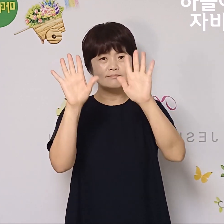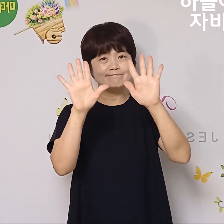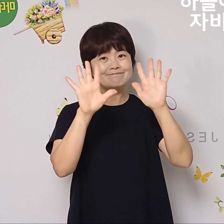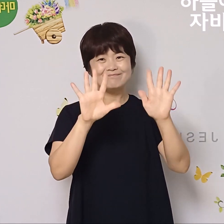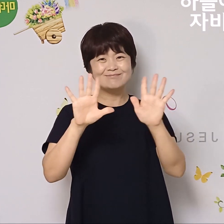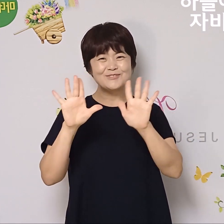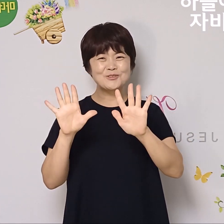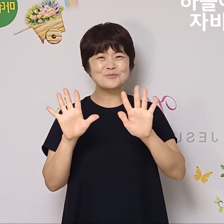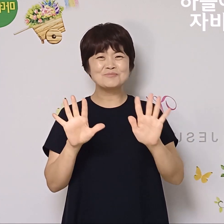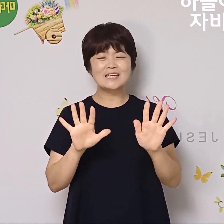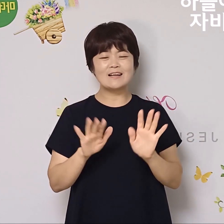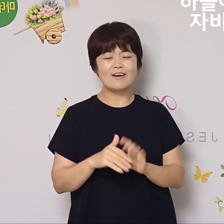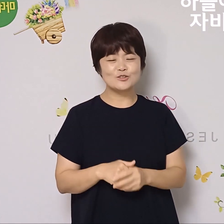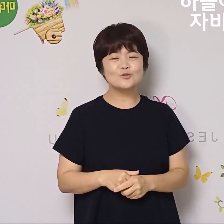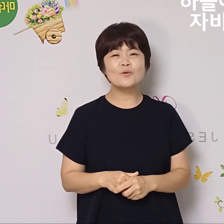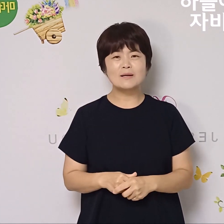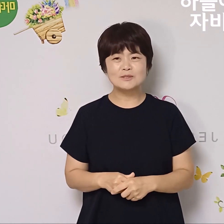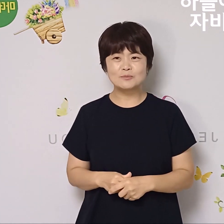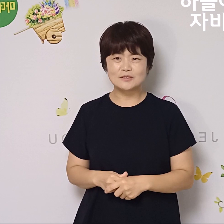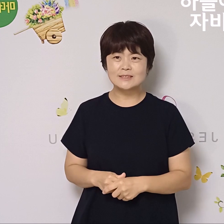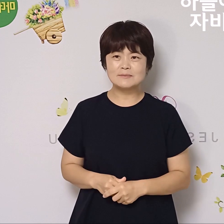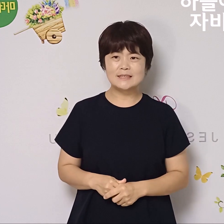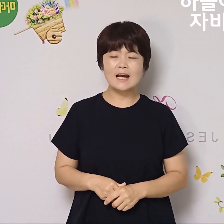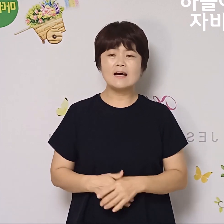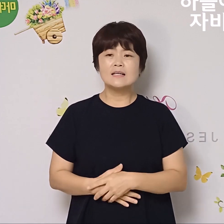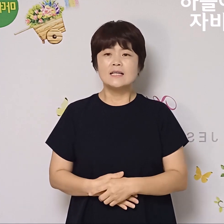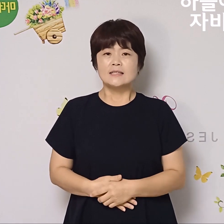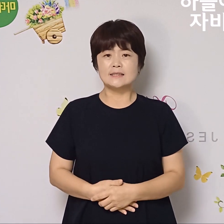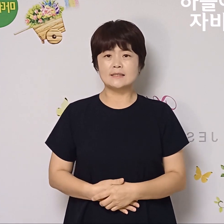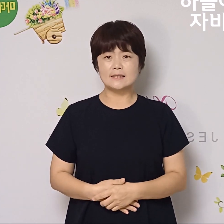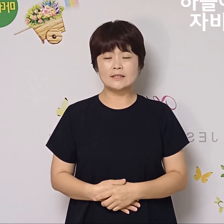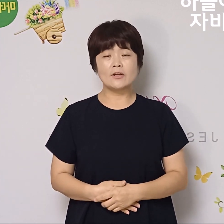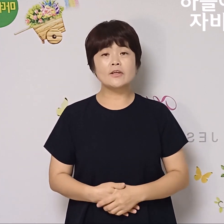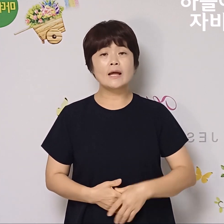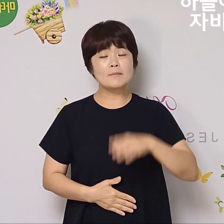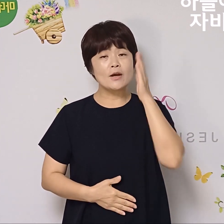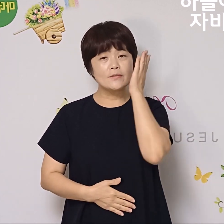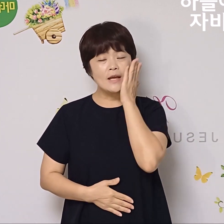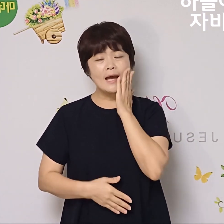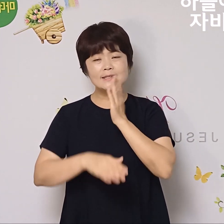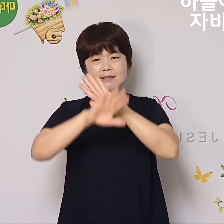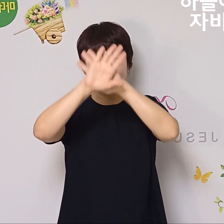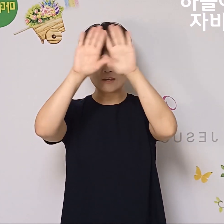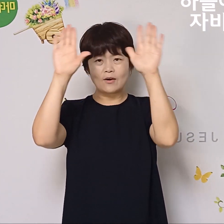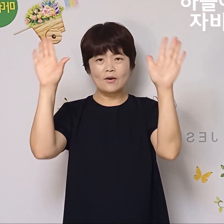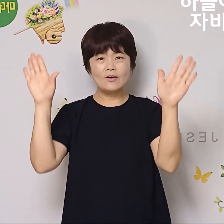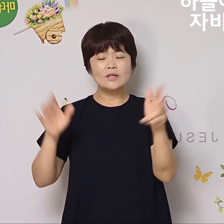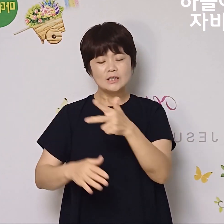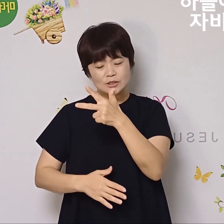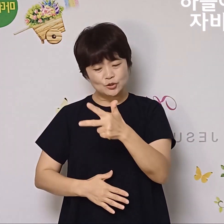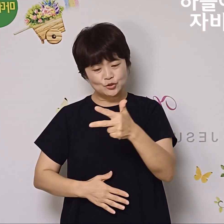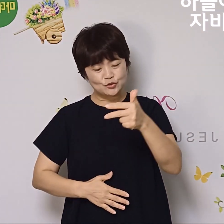조금 율동감을 좀 넣습니다. 그래서 연결하면 하늘에서